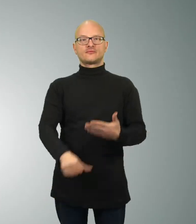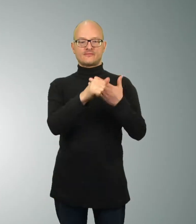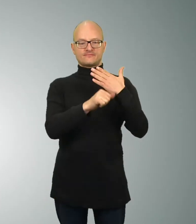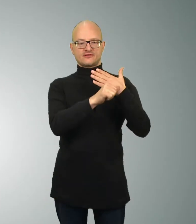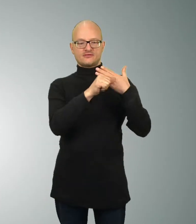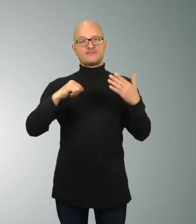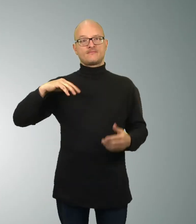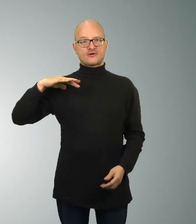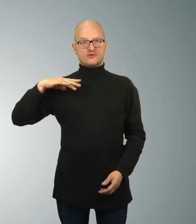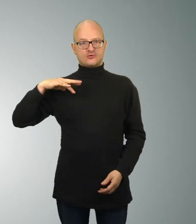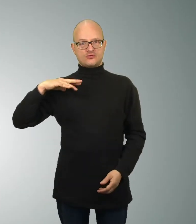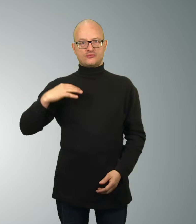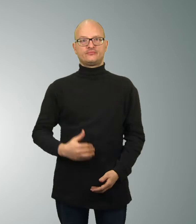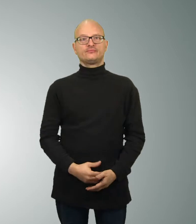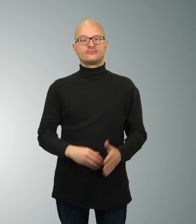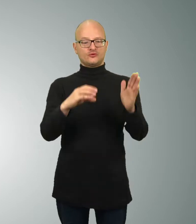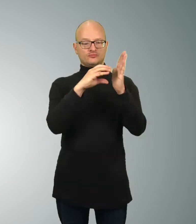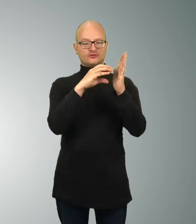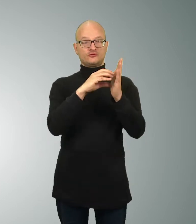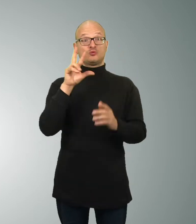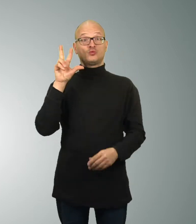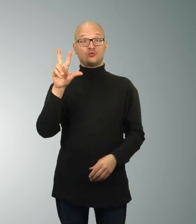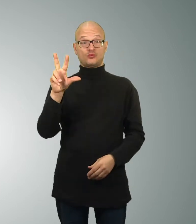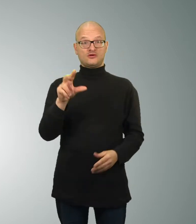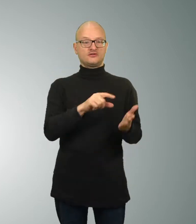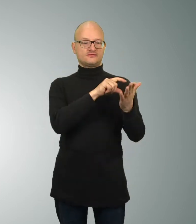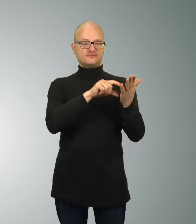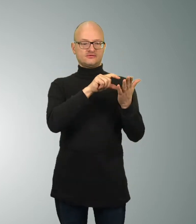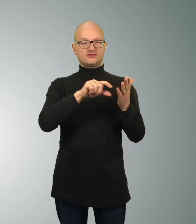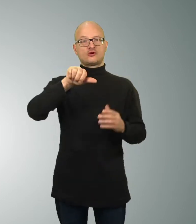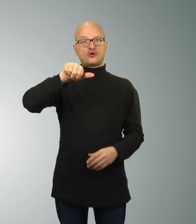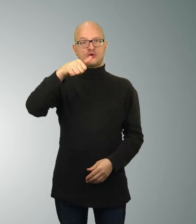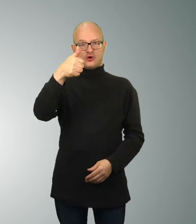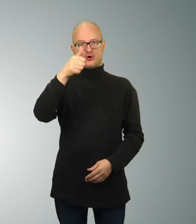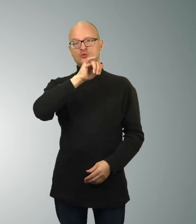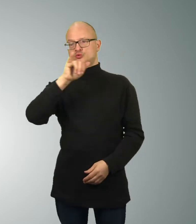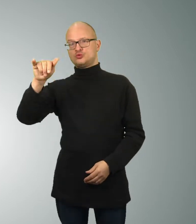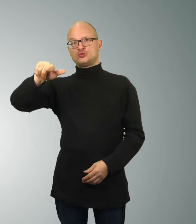évangile de matthieu chapitre 3 verset 1 à 12